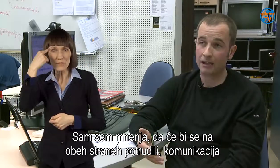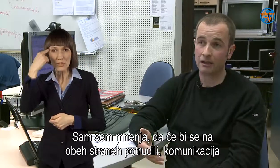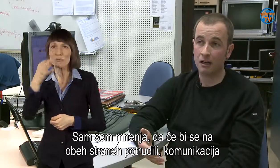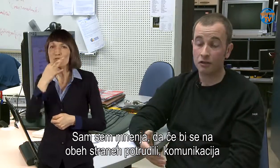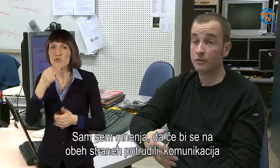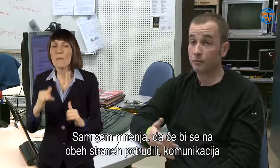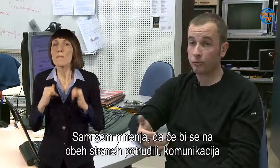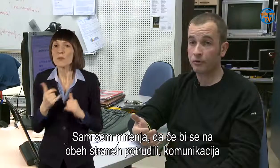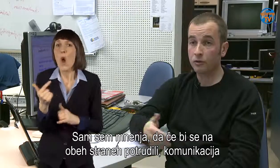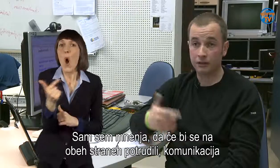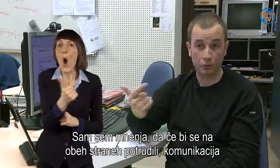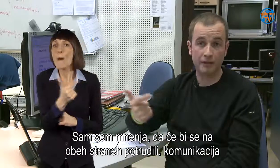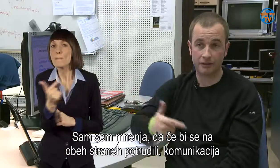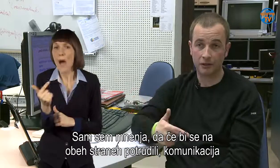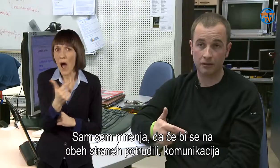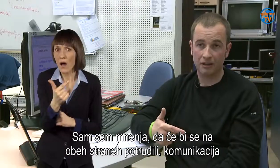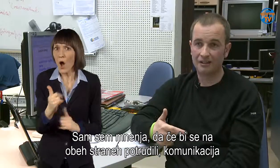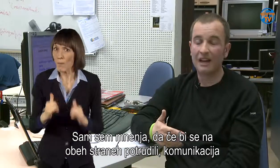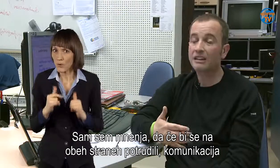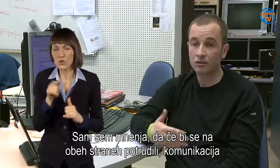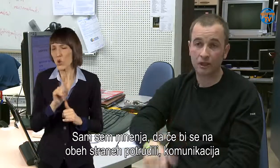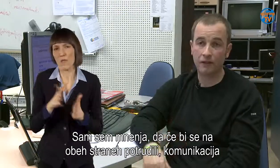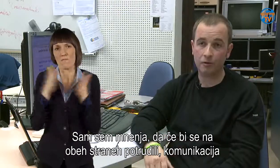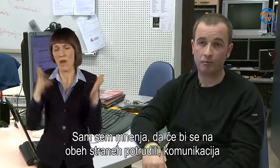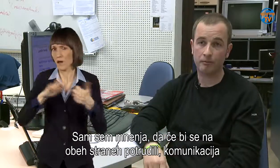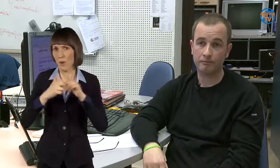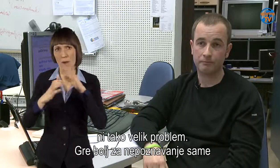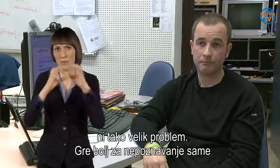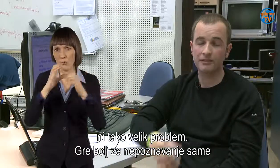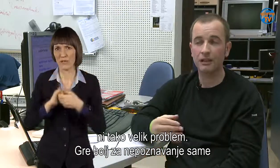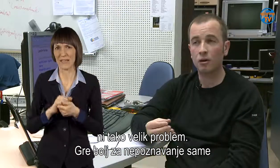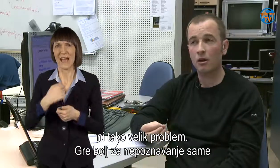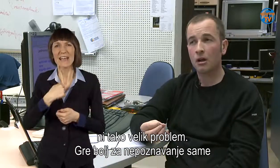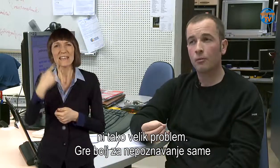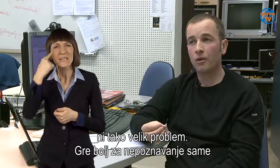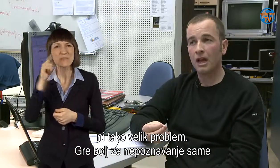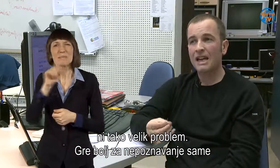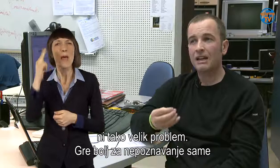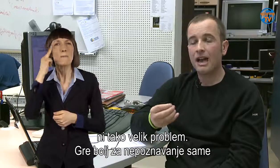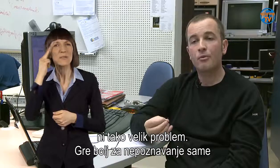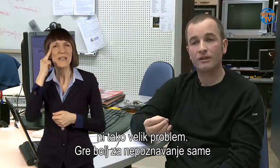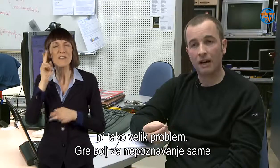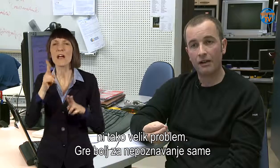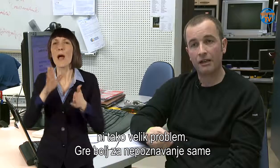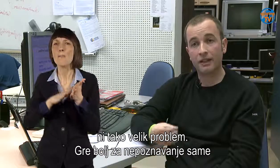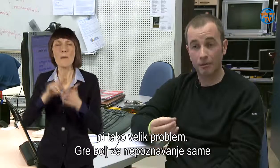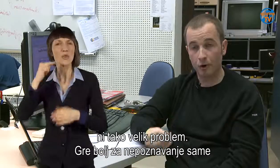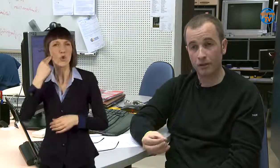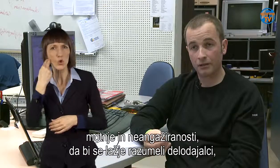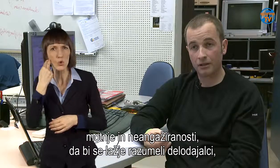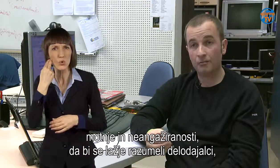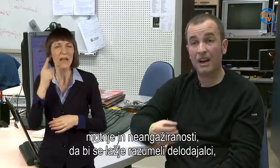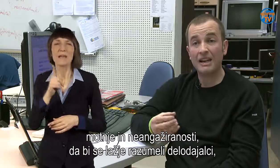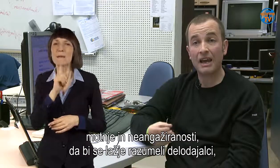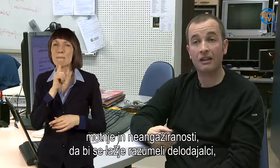sem mnenja, da če bi se potrudili iz obeh strani, da ni to tak velik problem. Mislim, da je to bolj nepoznavanje same